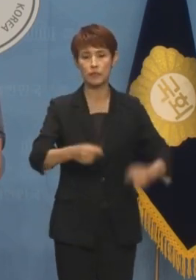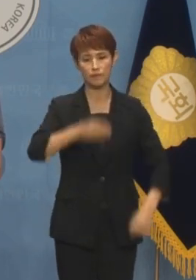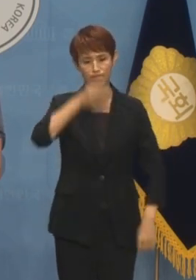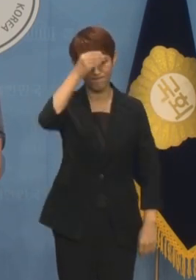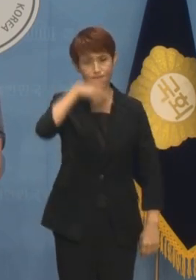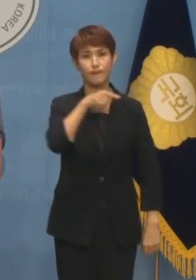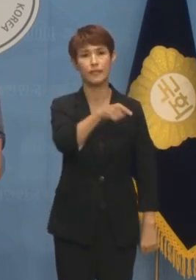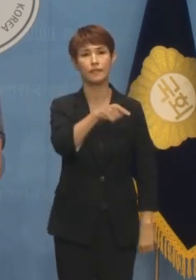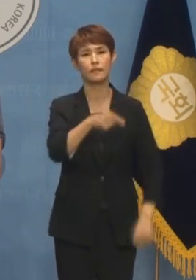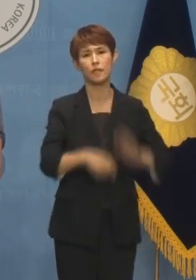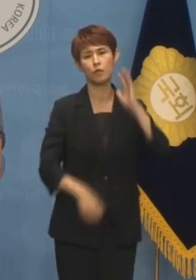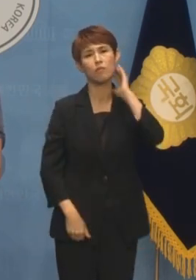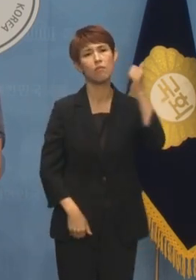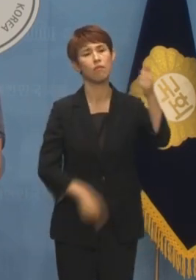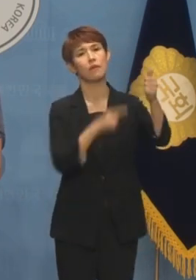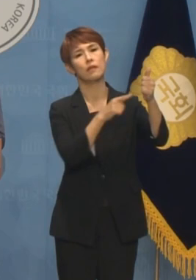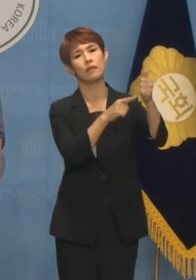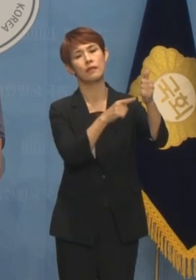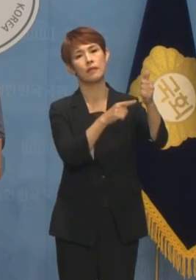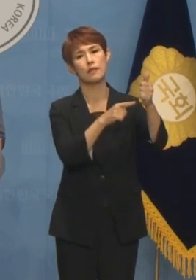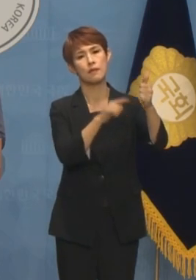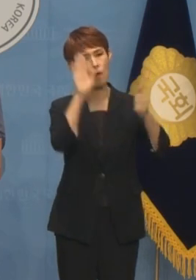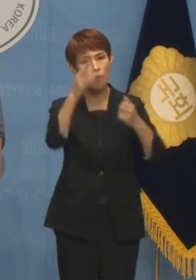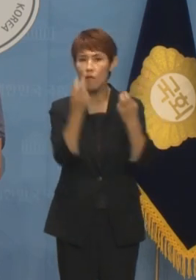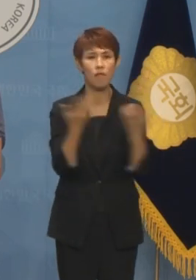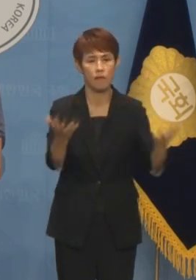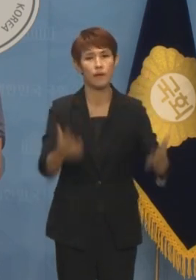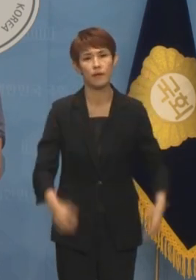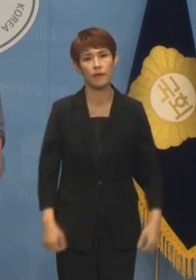대통령을 도대체 어떻게해야합니까